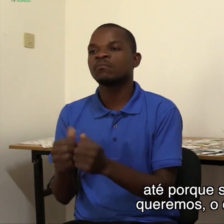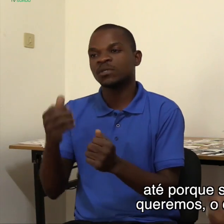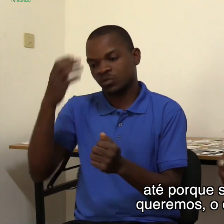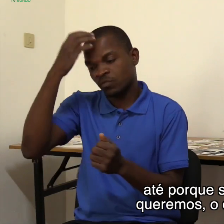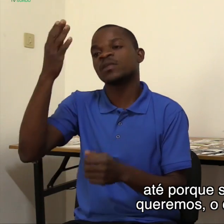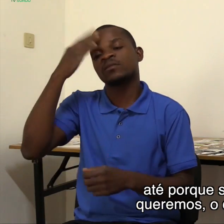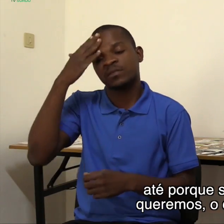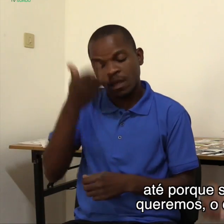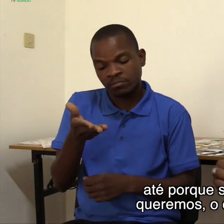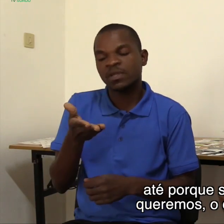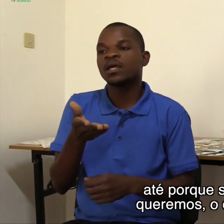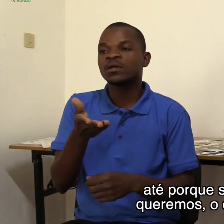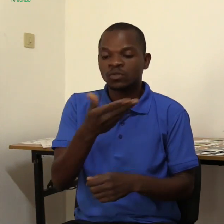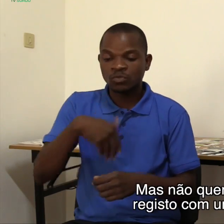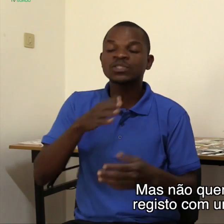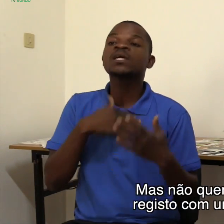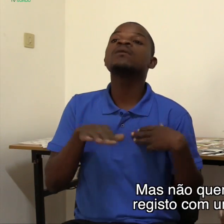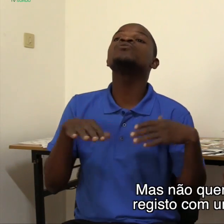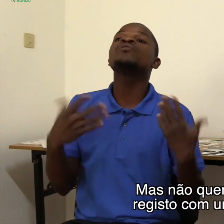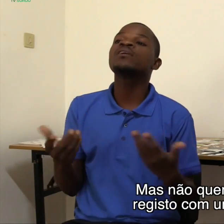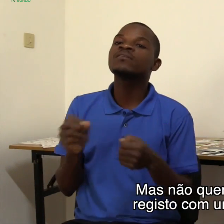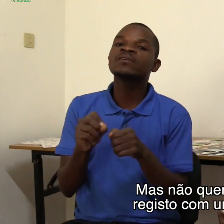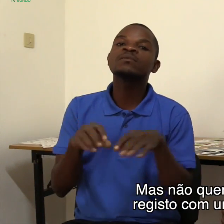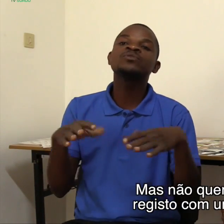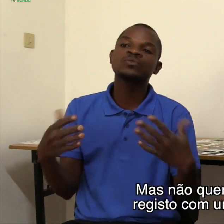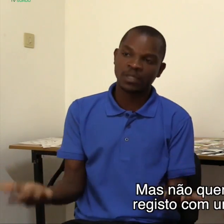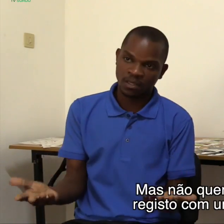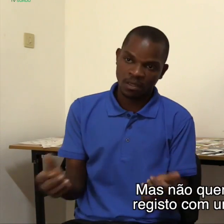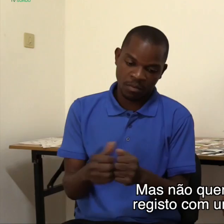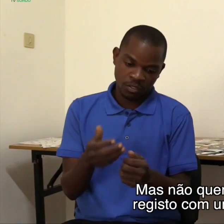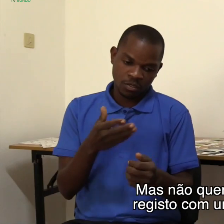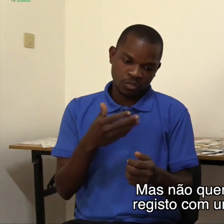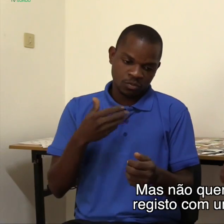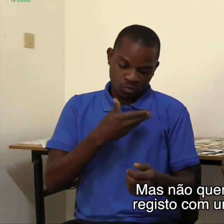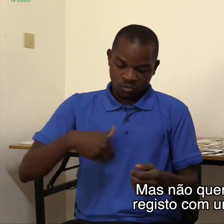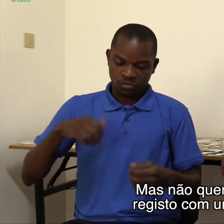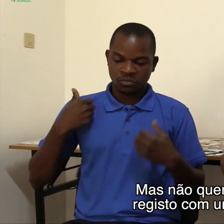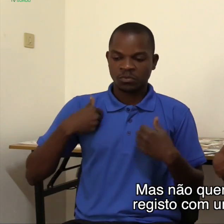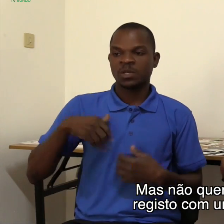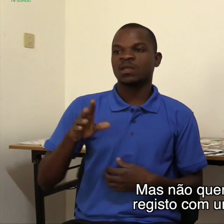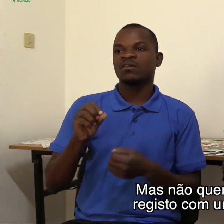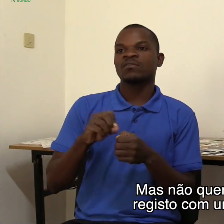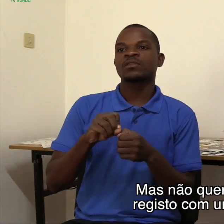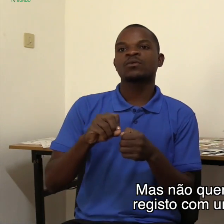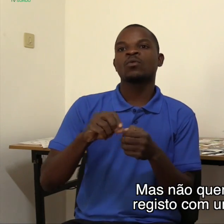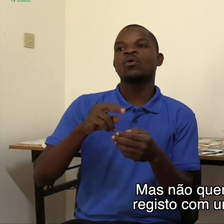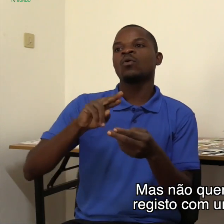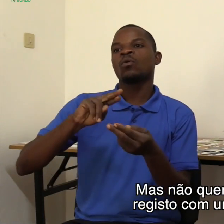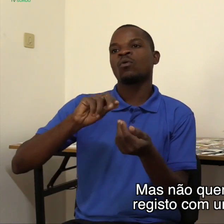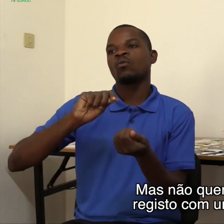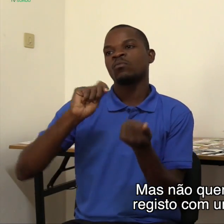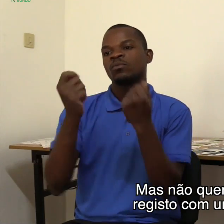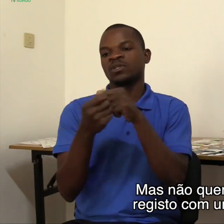o que é que nós queremos, o que é que nós fazemos. Mas nós não queremos fazer o registro com um nome fake,